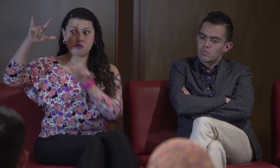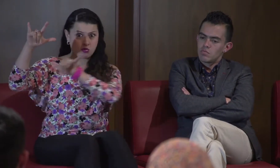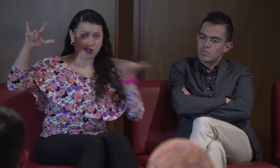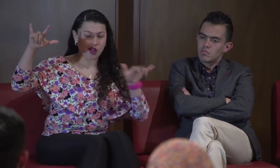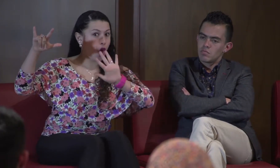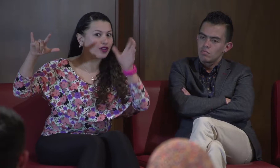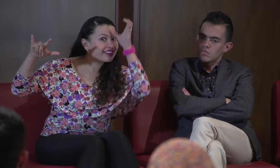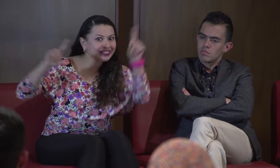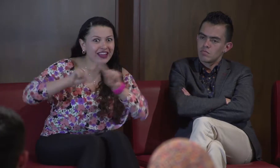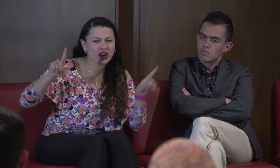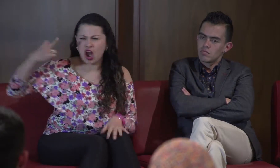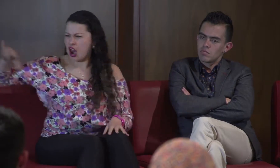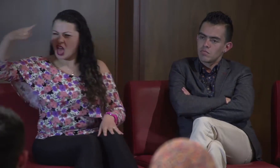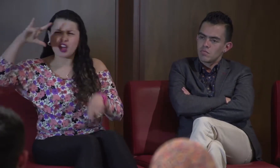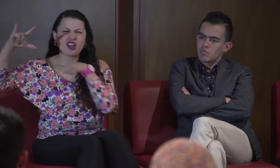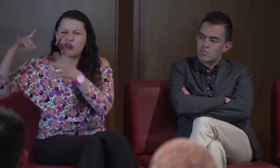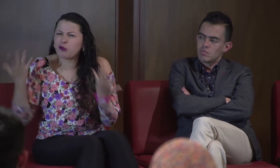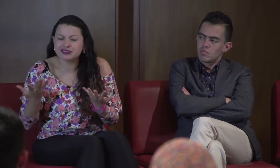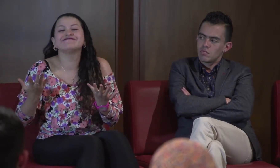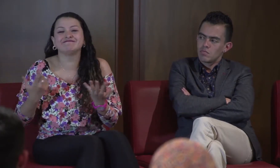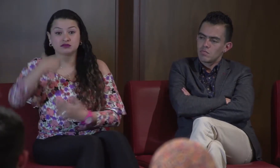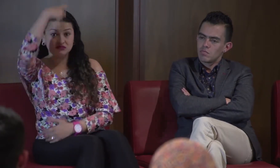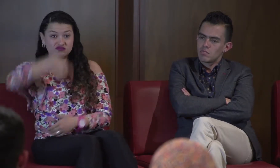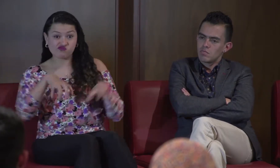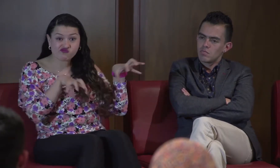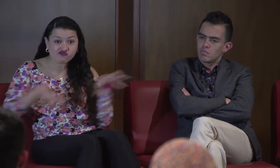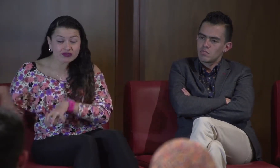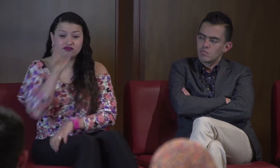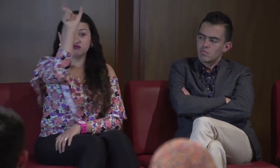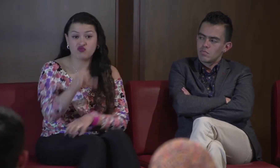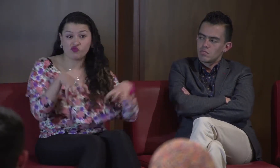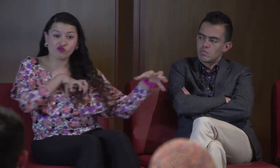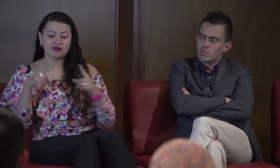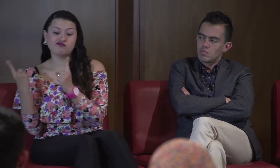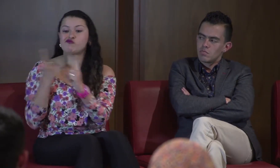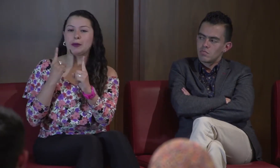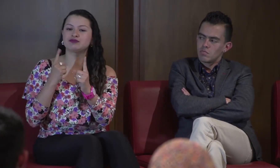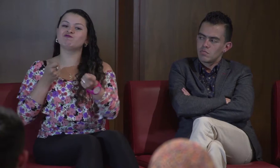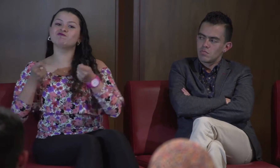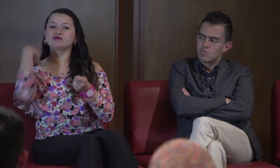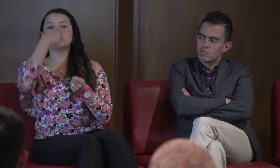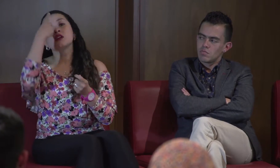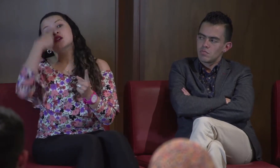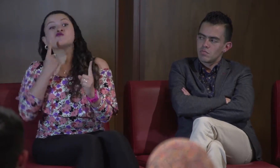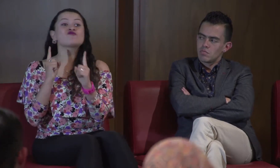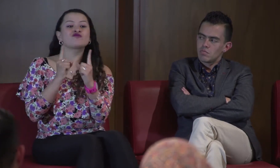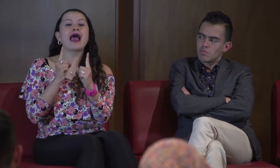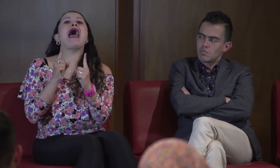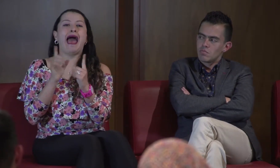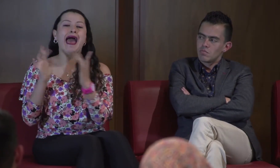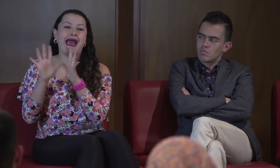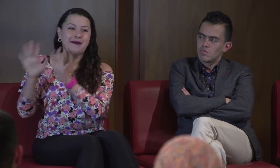situación, pero eso también podía verse o entenderse dentro de la comunidad con la seña o el concepto